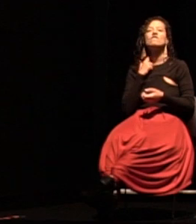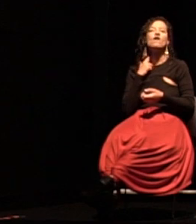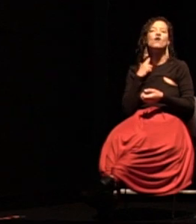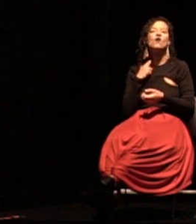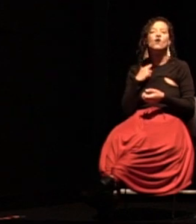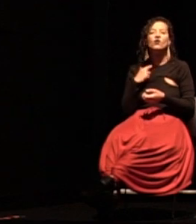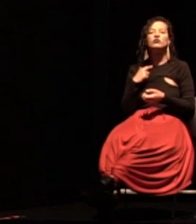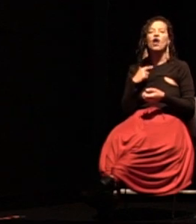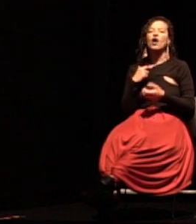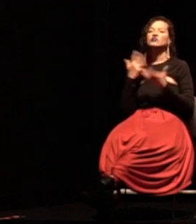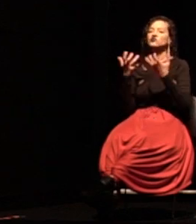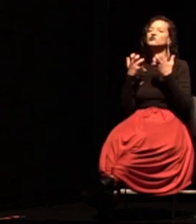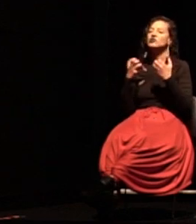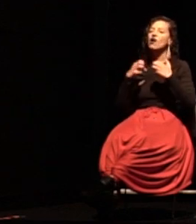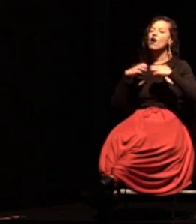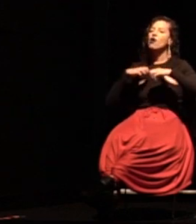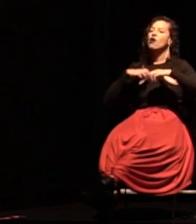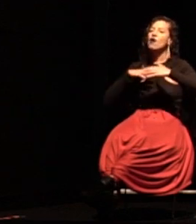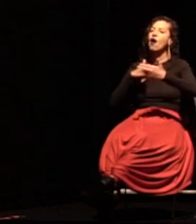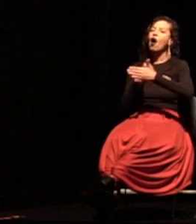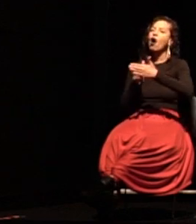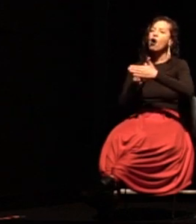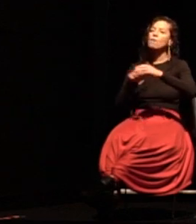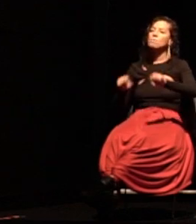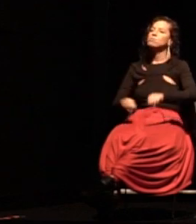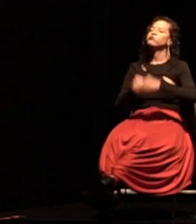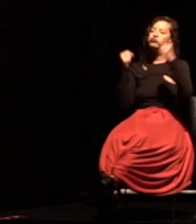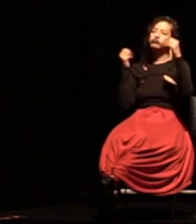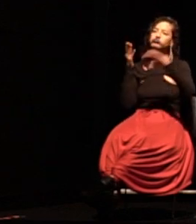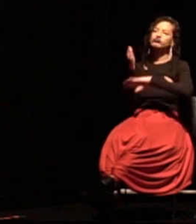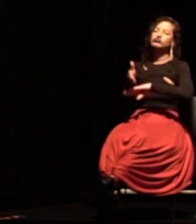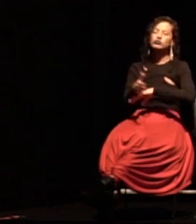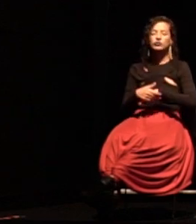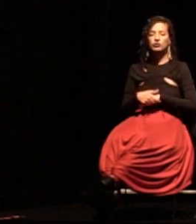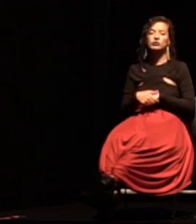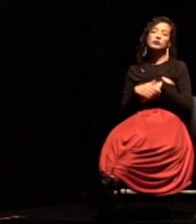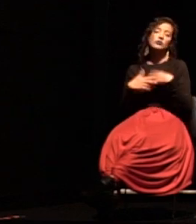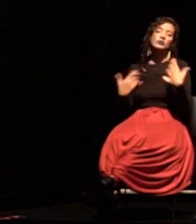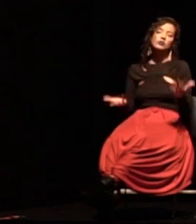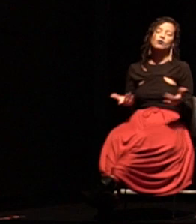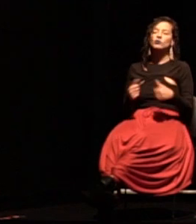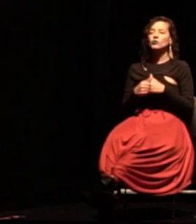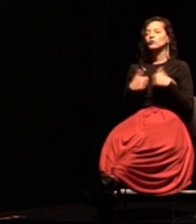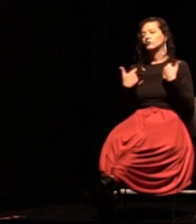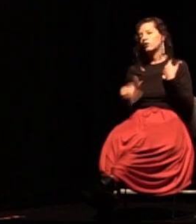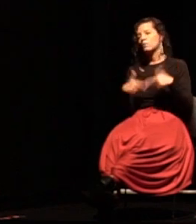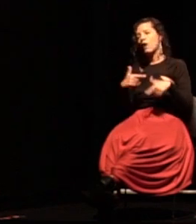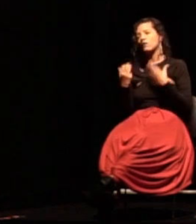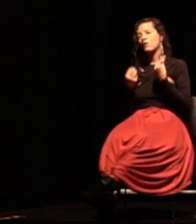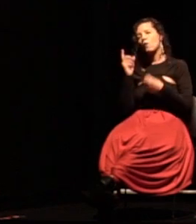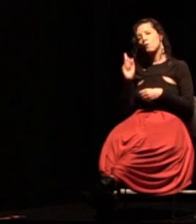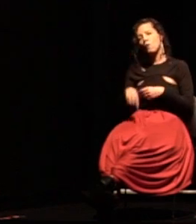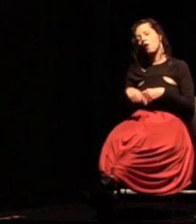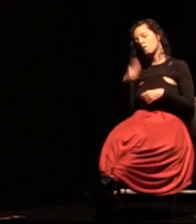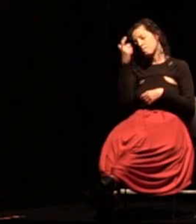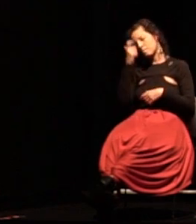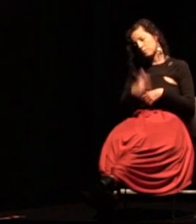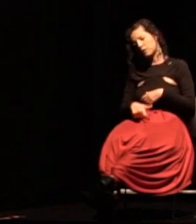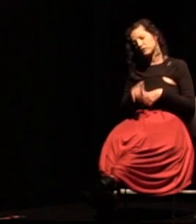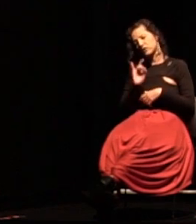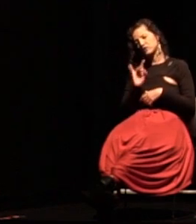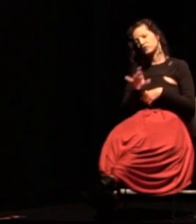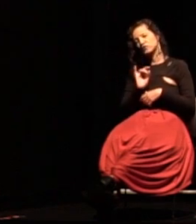vontade de romper as barreiras. O trabalho, então, do ponto de vista, né, do processo de individuação, ele